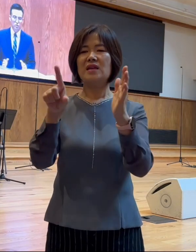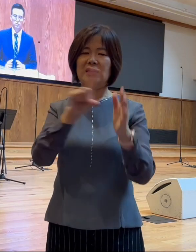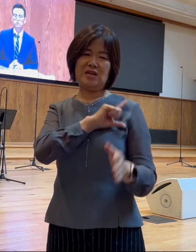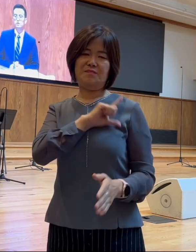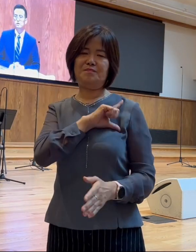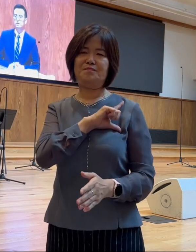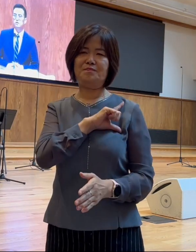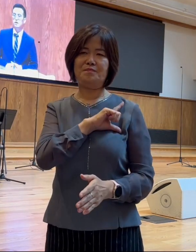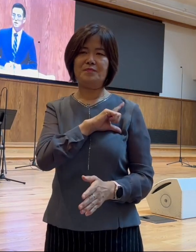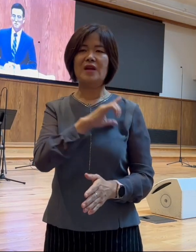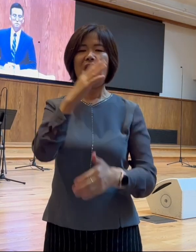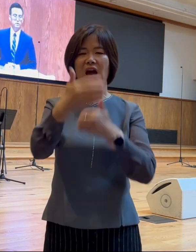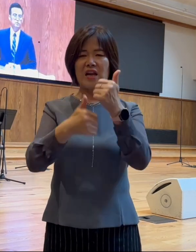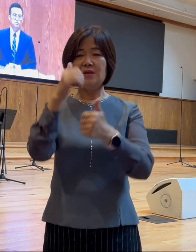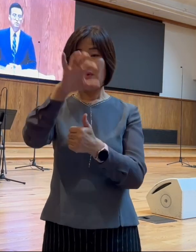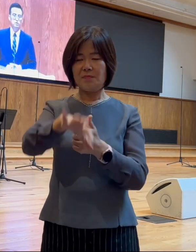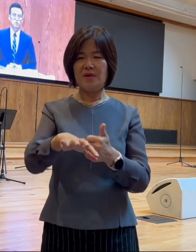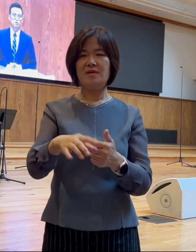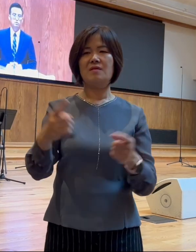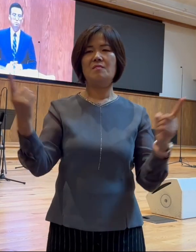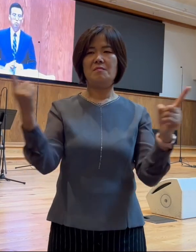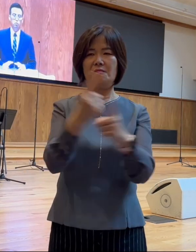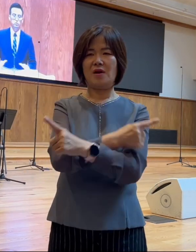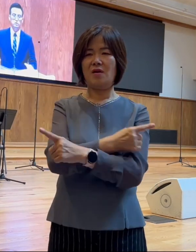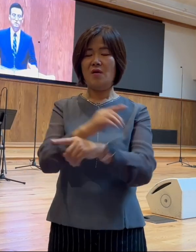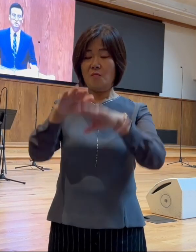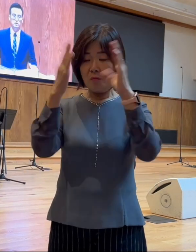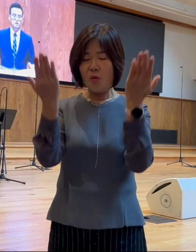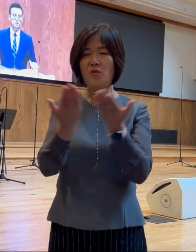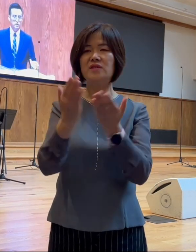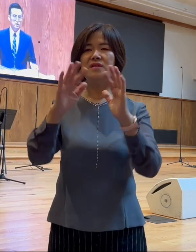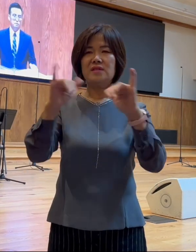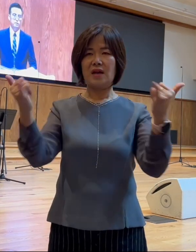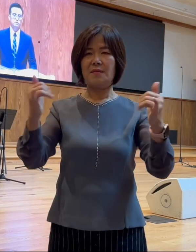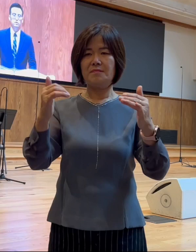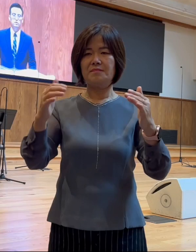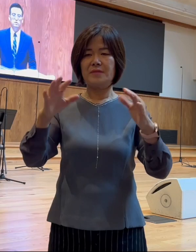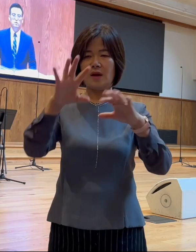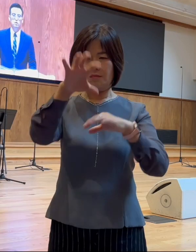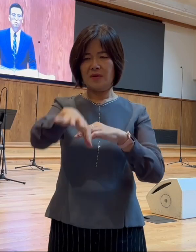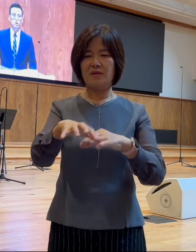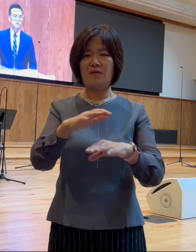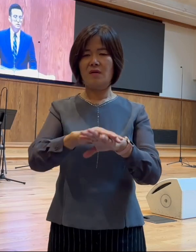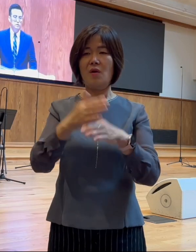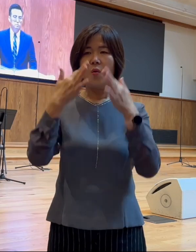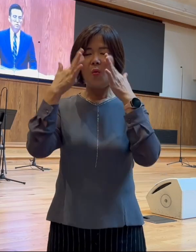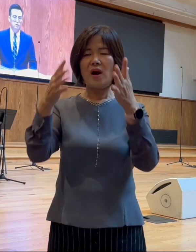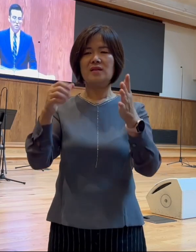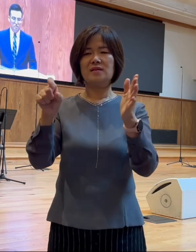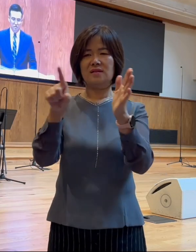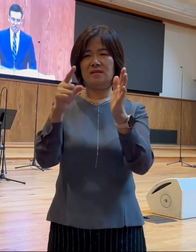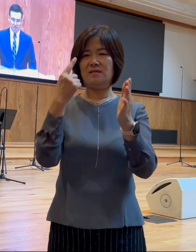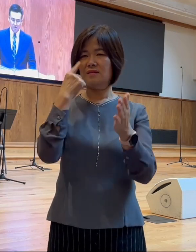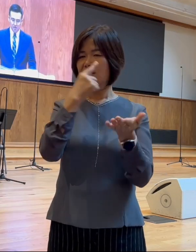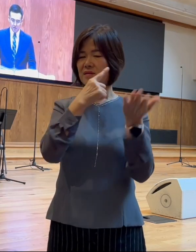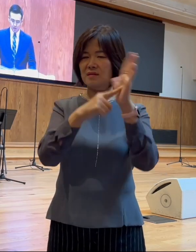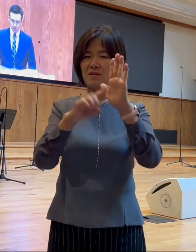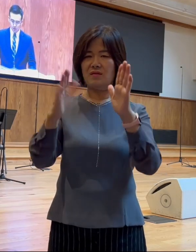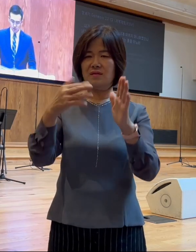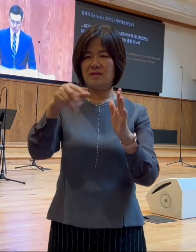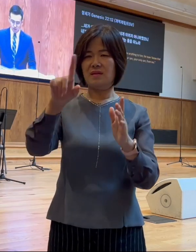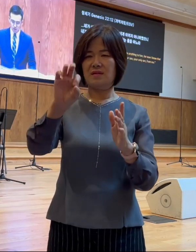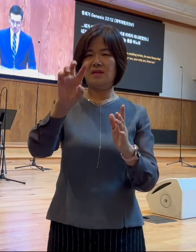드디어 하나님 앞에서 그리고 모든 세대 앞에서 확증됩니다.